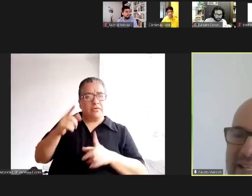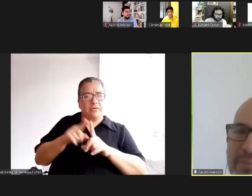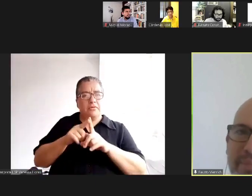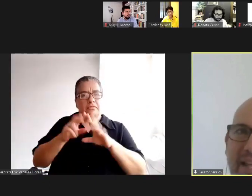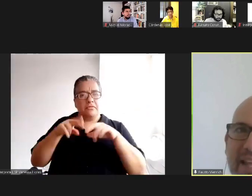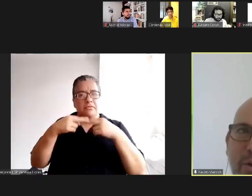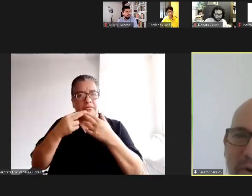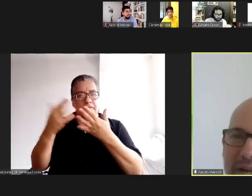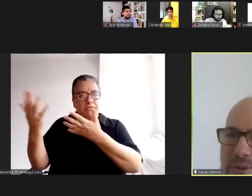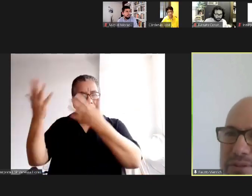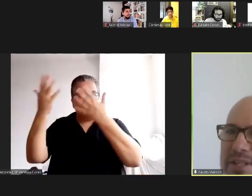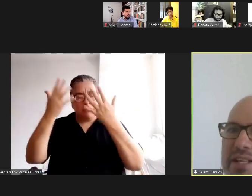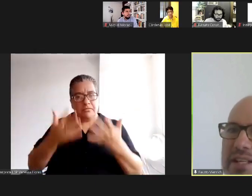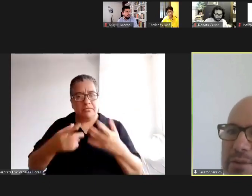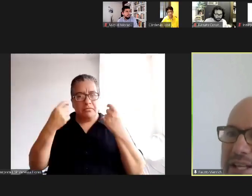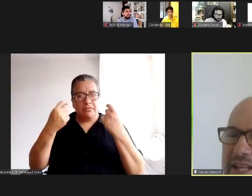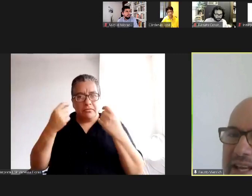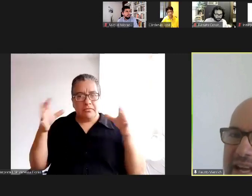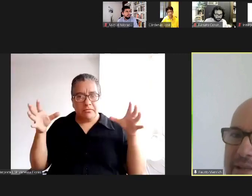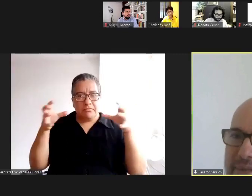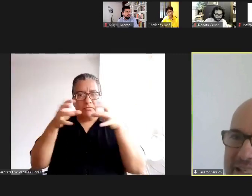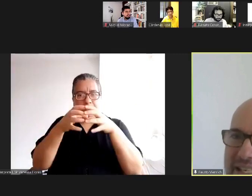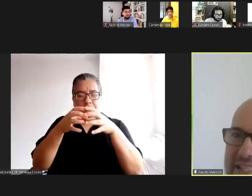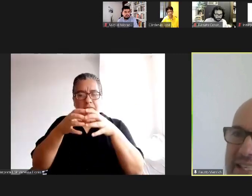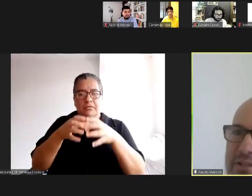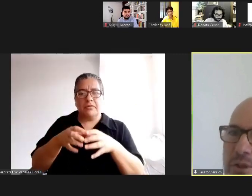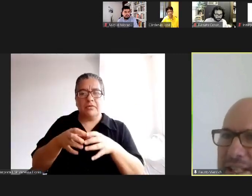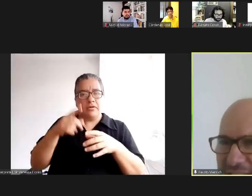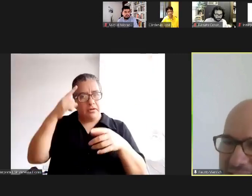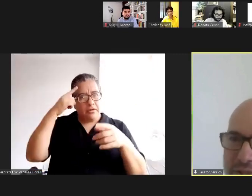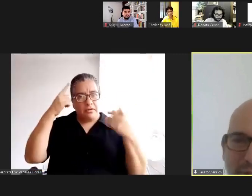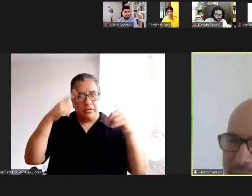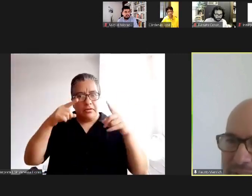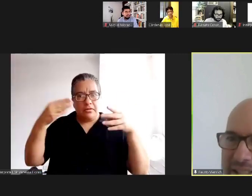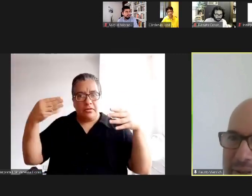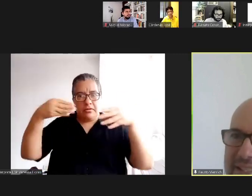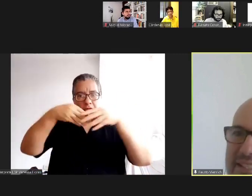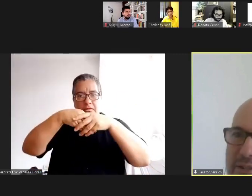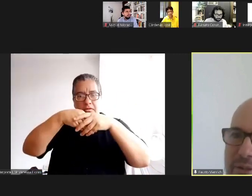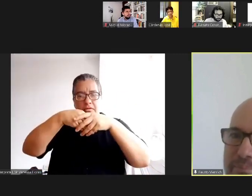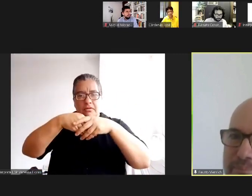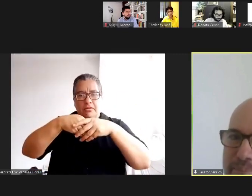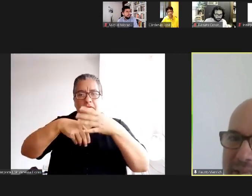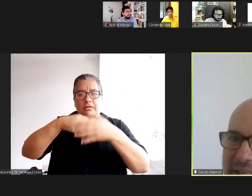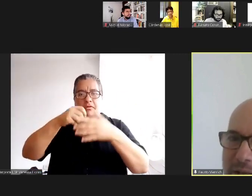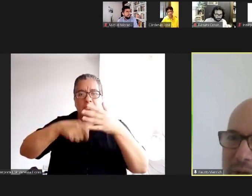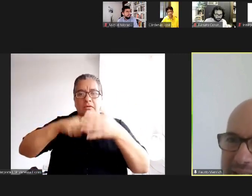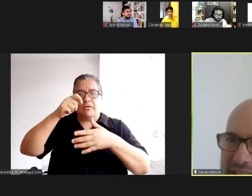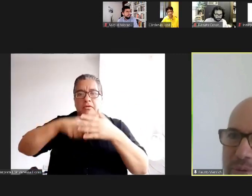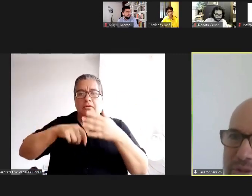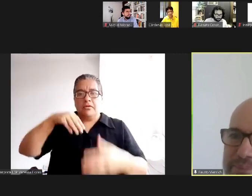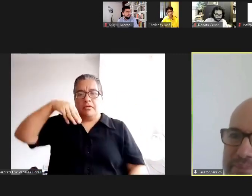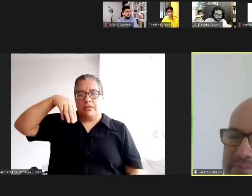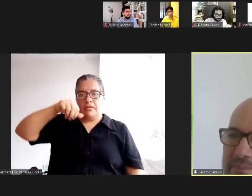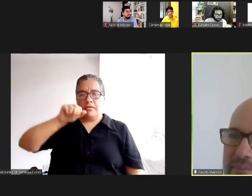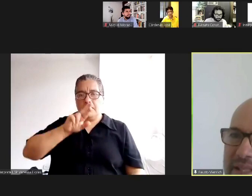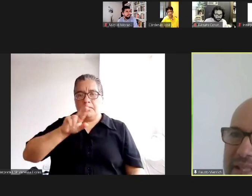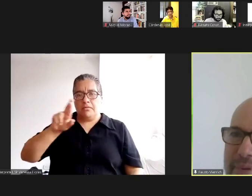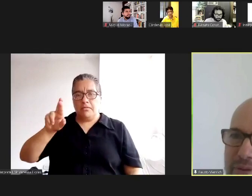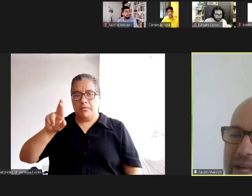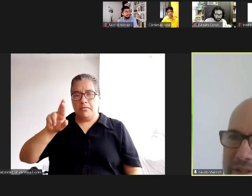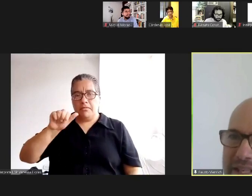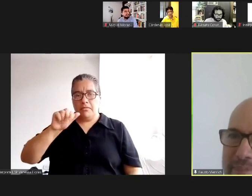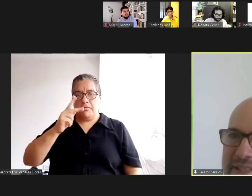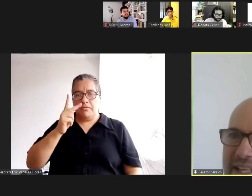de Marrakech en que convocamos a especialistas, no de derecho, evidentemente, sino colectivos